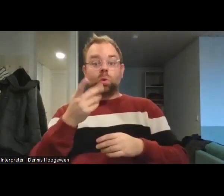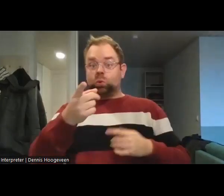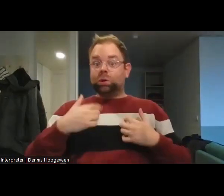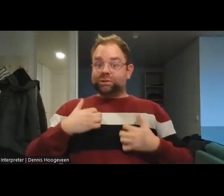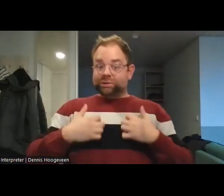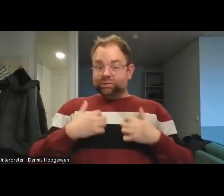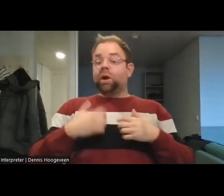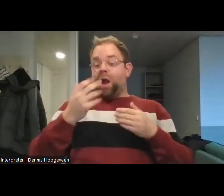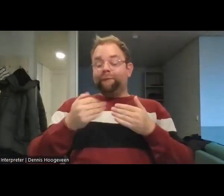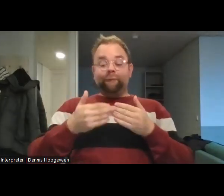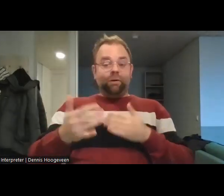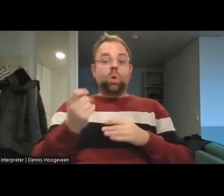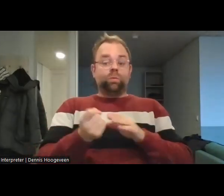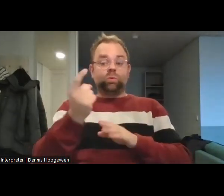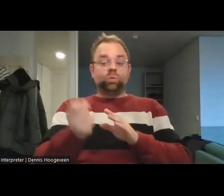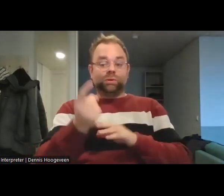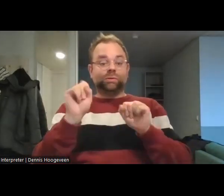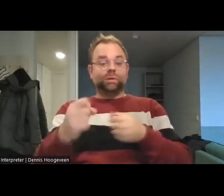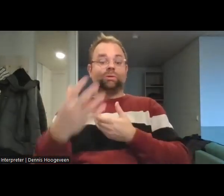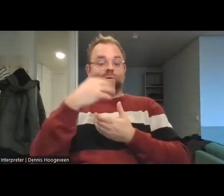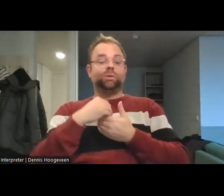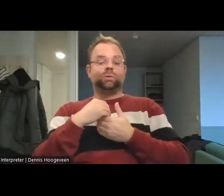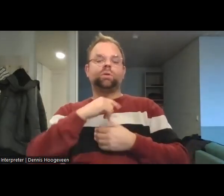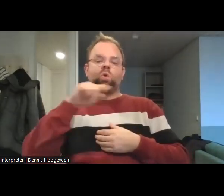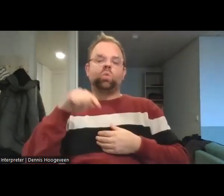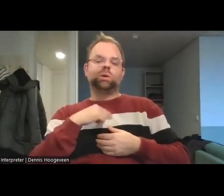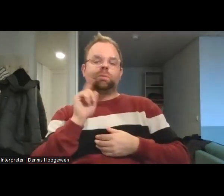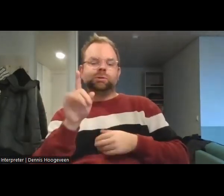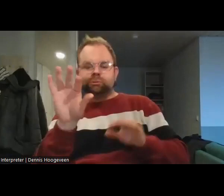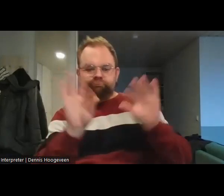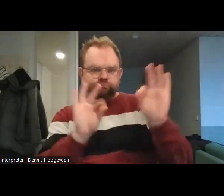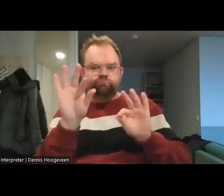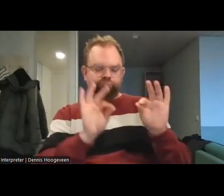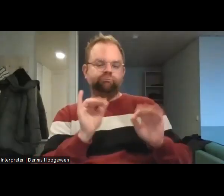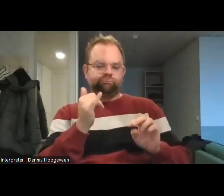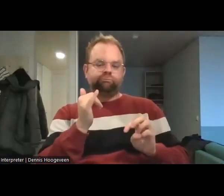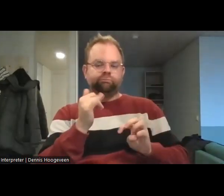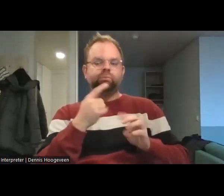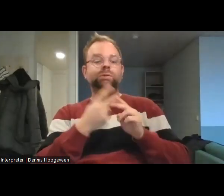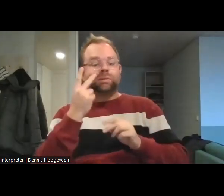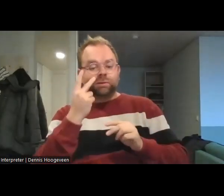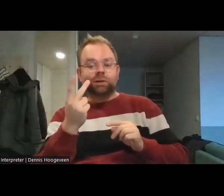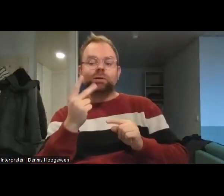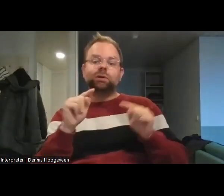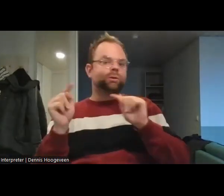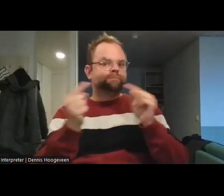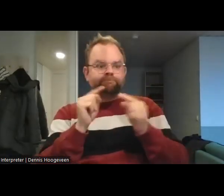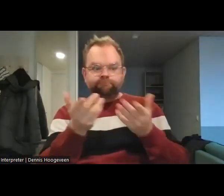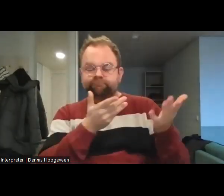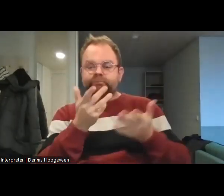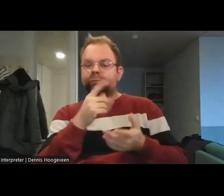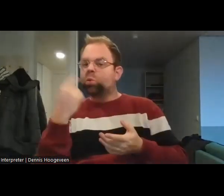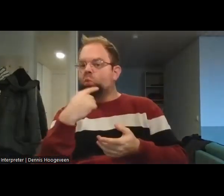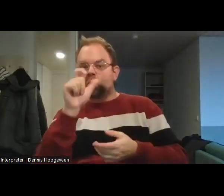une sélection pour voir qui pourra participer et quelle sera la possibilité, mais il y aura aussi